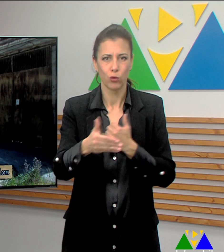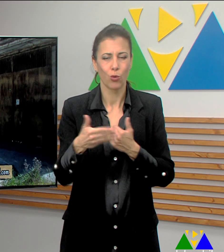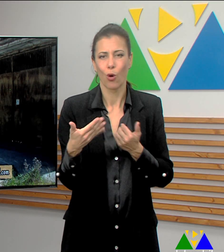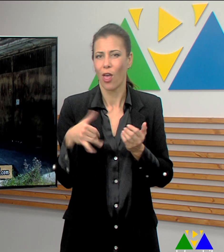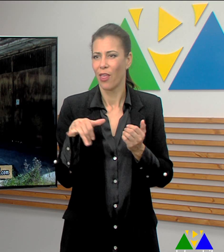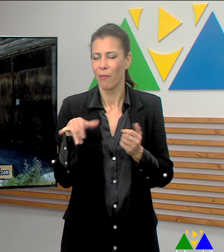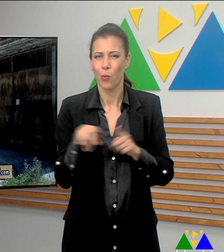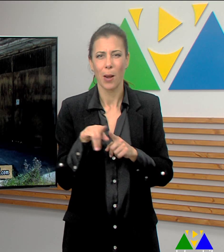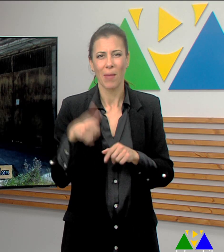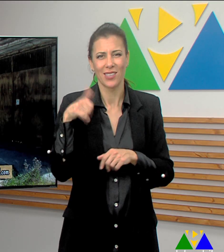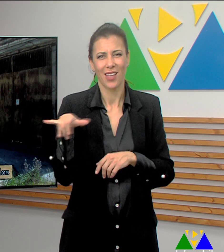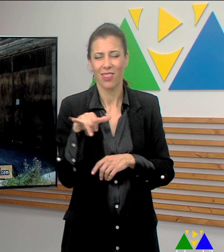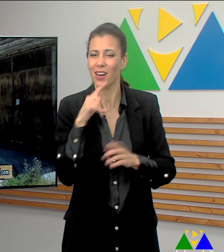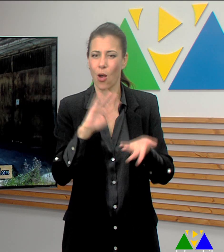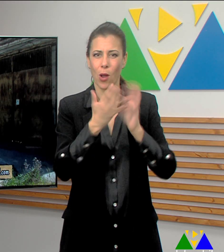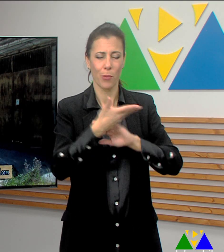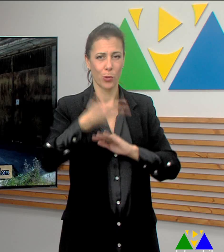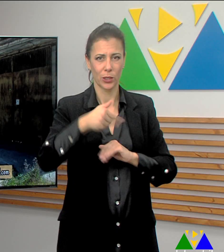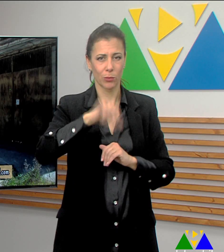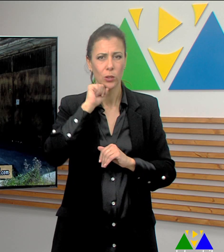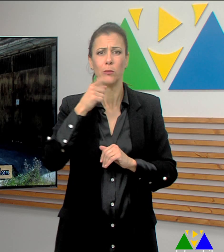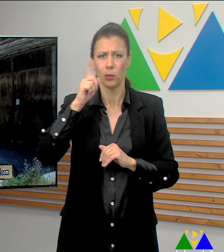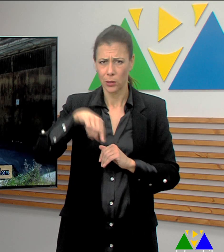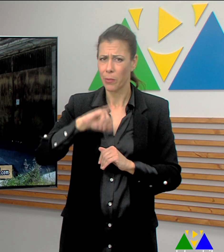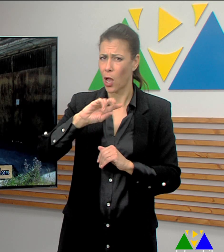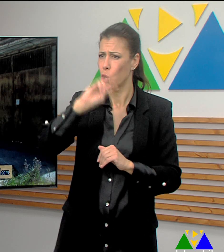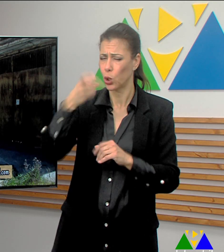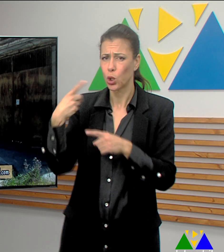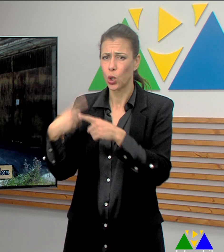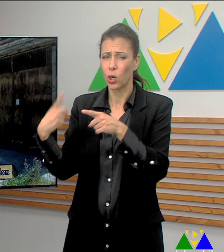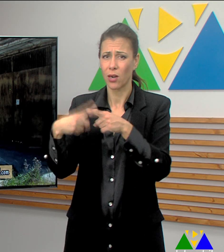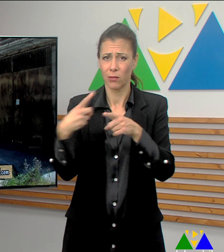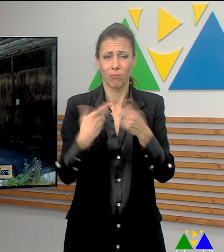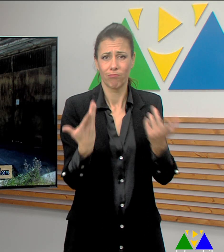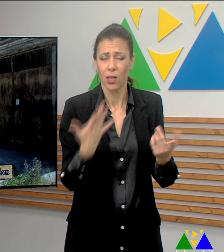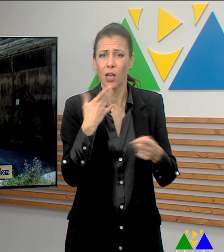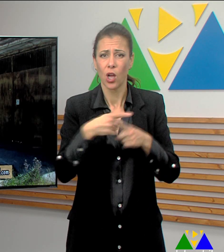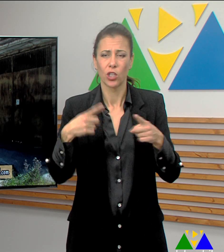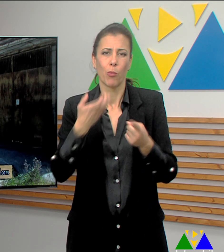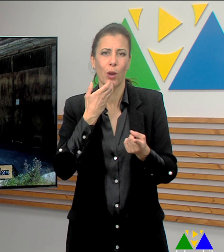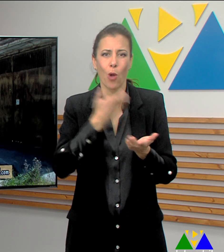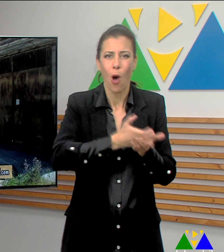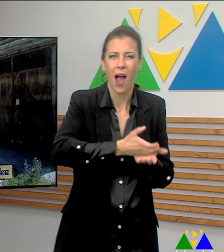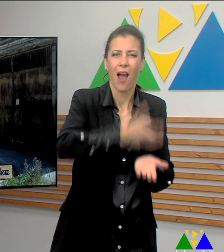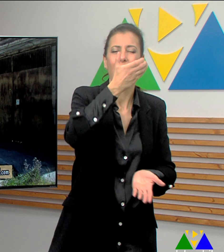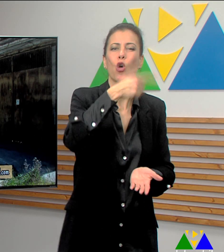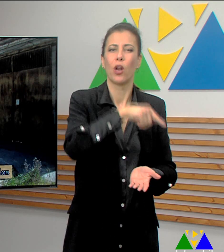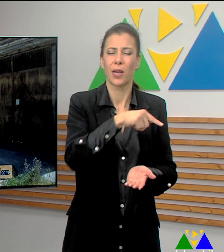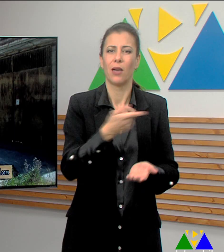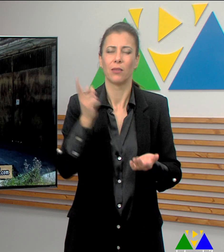cercano dará pues un cambio importante en Motril, pero tenemos otros restos, tenemos restos en la Alcolera,